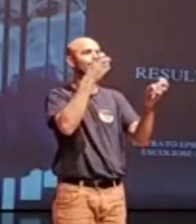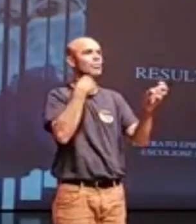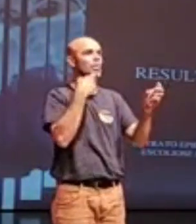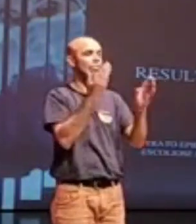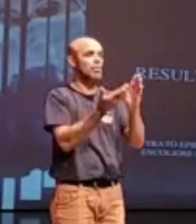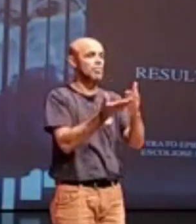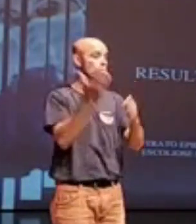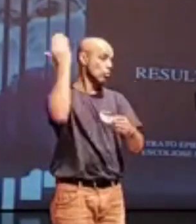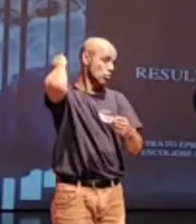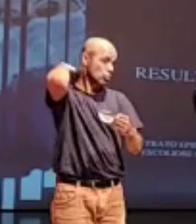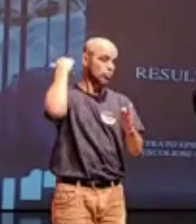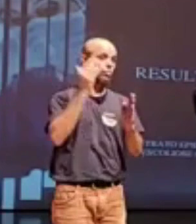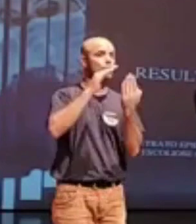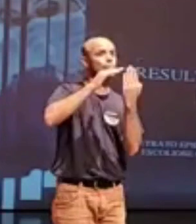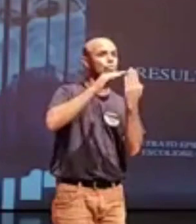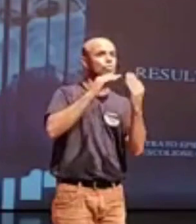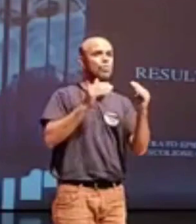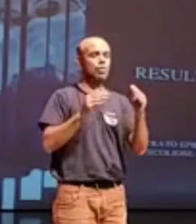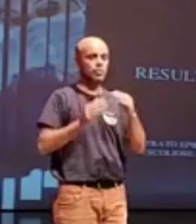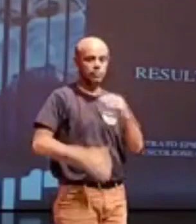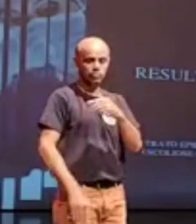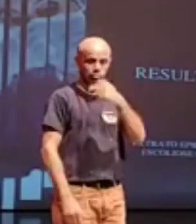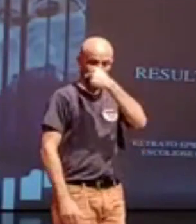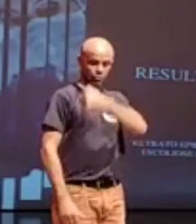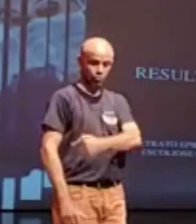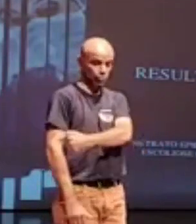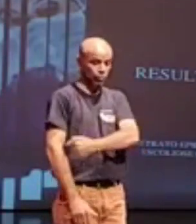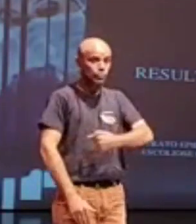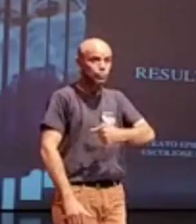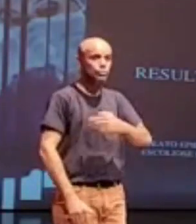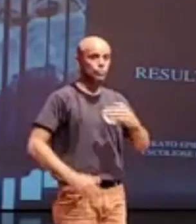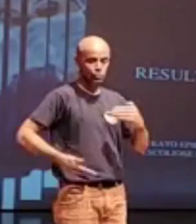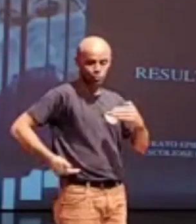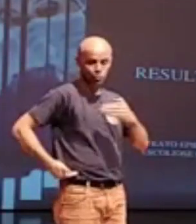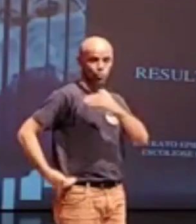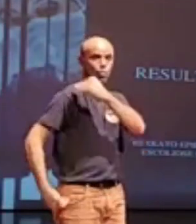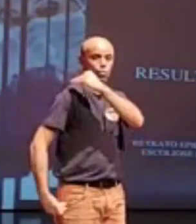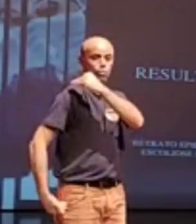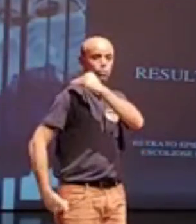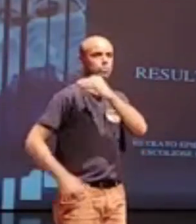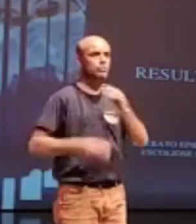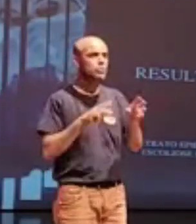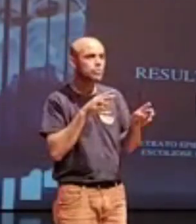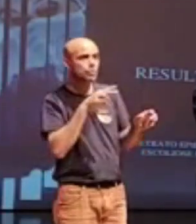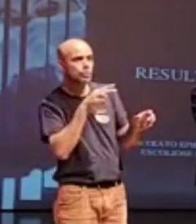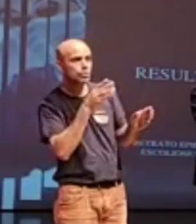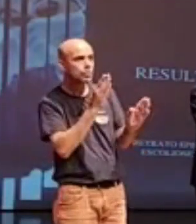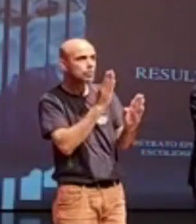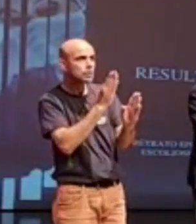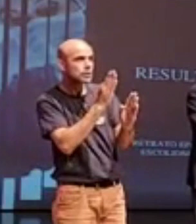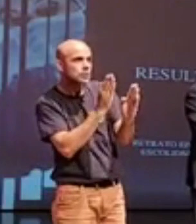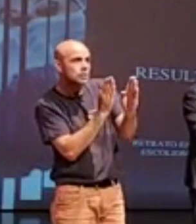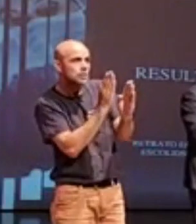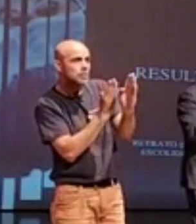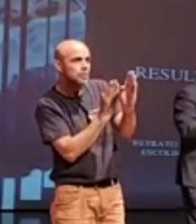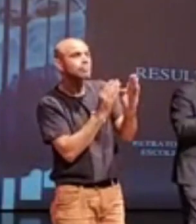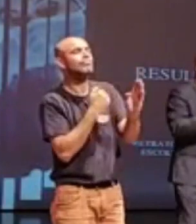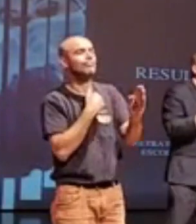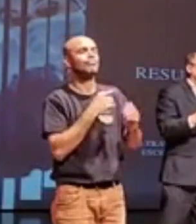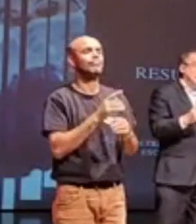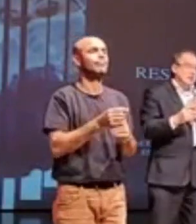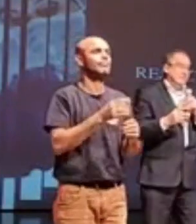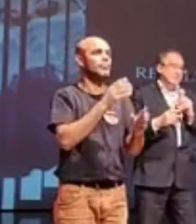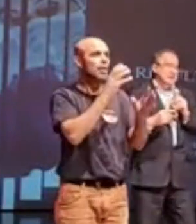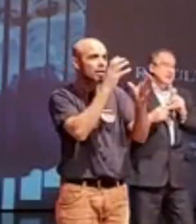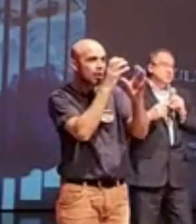esse triângulo do braço com o tronco da adolescente, do paciente com deformidade, está assimétrico, é um dado que chama assimetria do